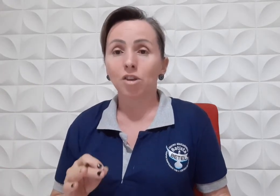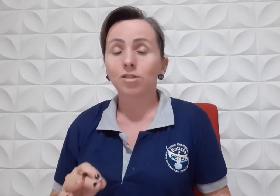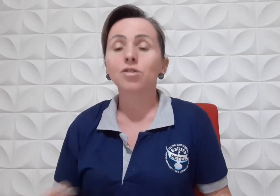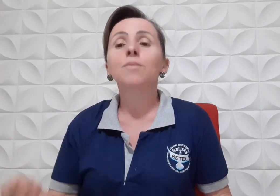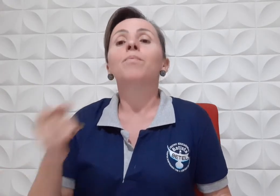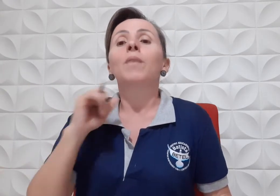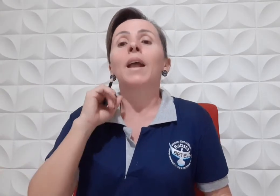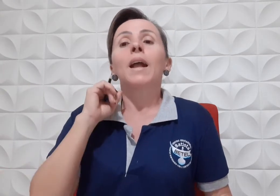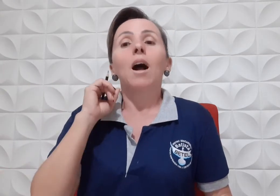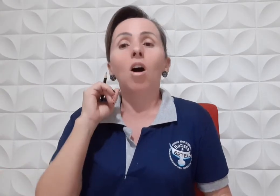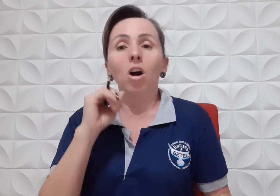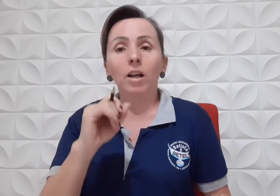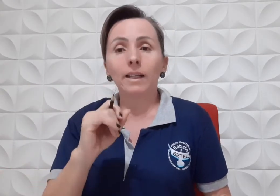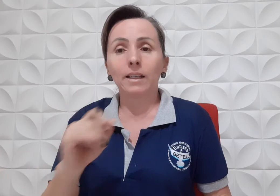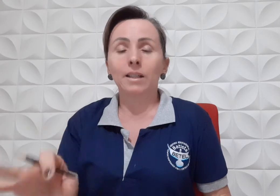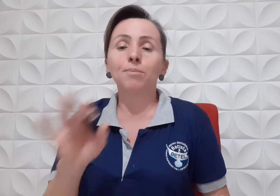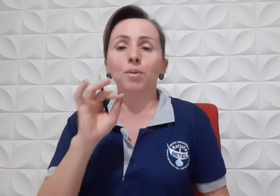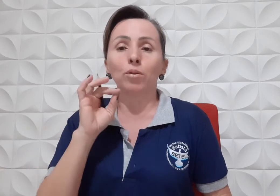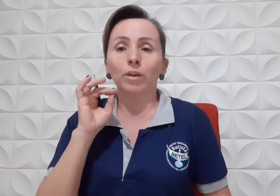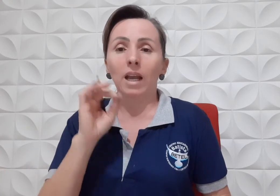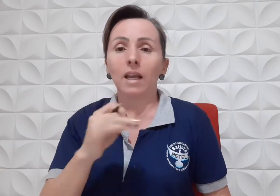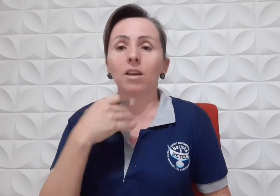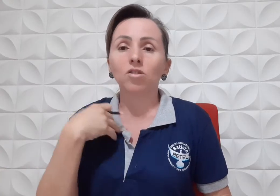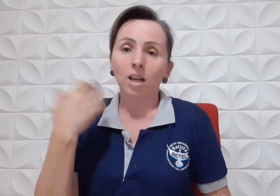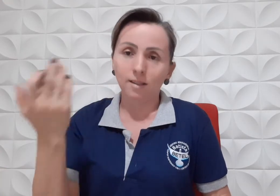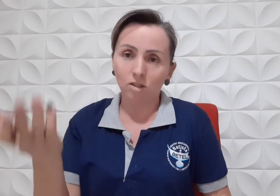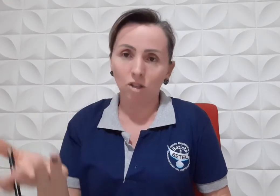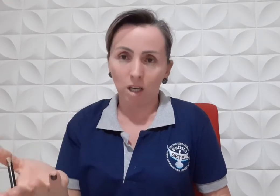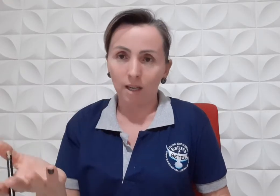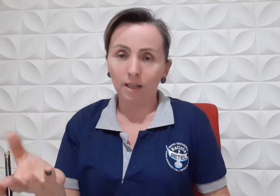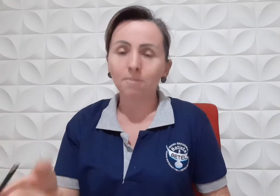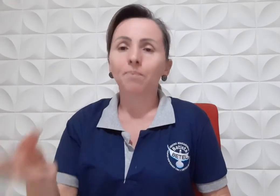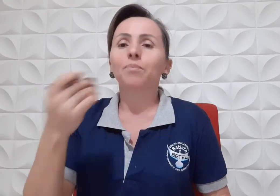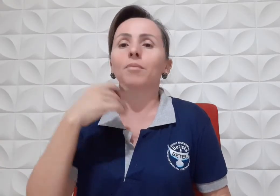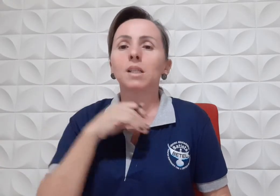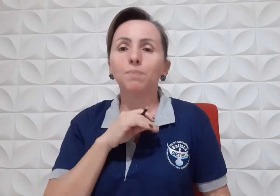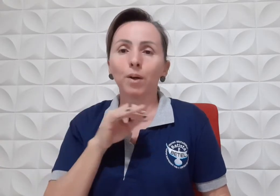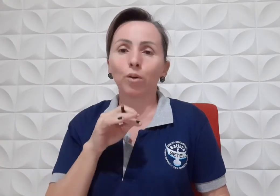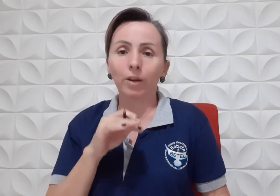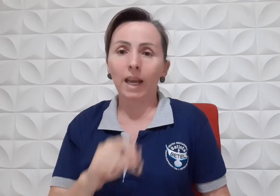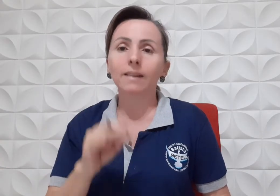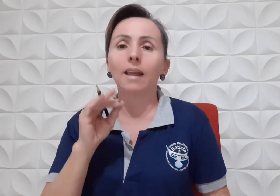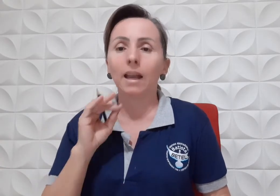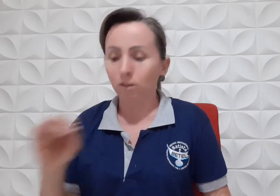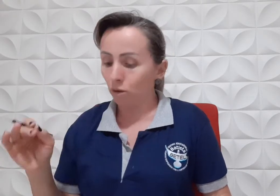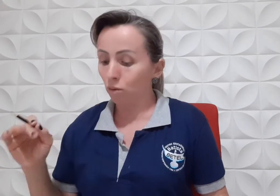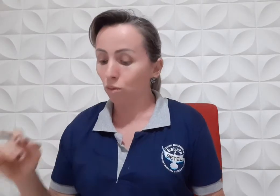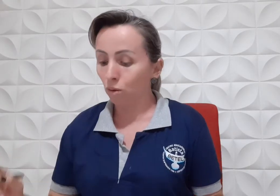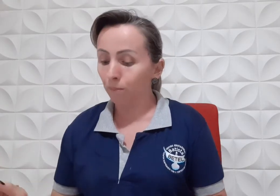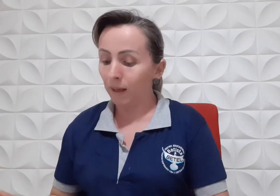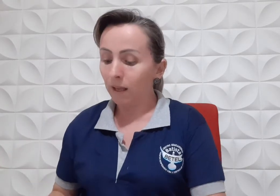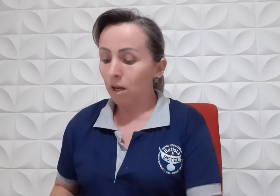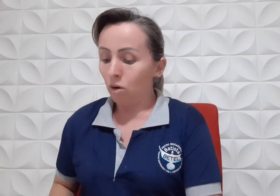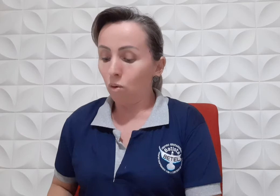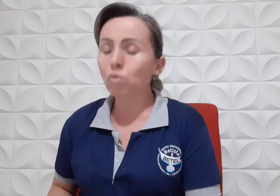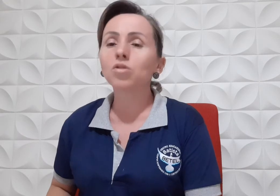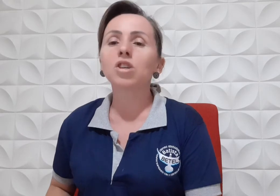gente. Olha aí, procurei. Eu já assisti ele, mas procurei. Tem no YouTube Um Dia